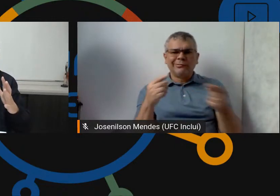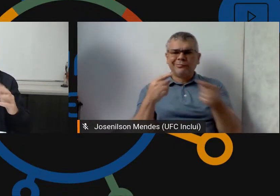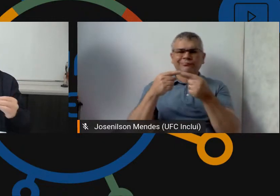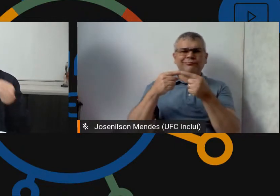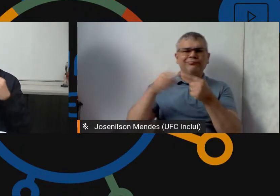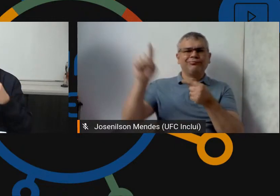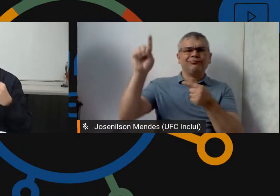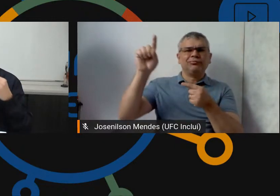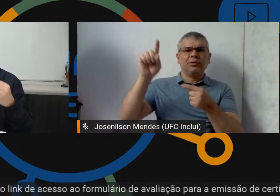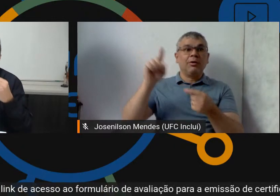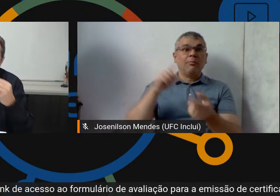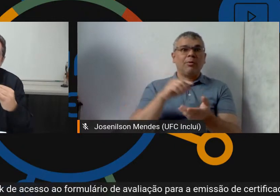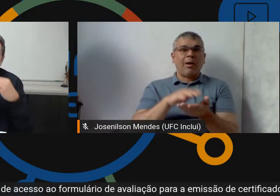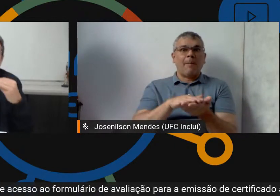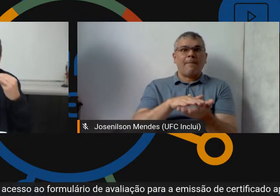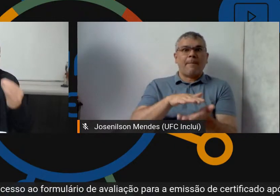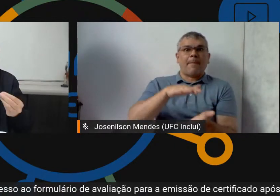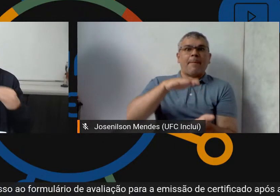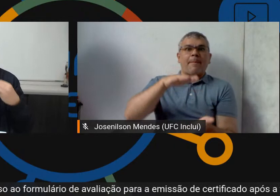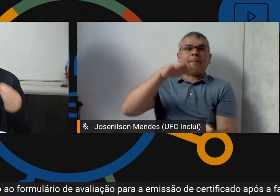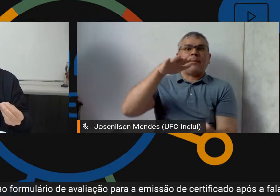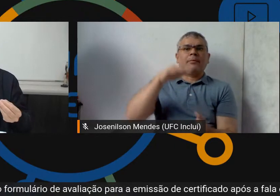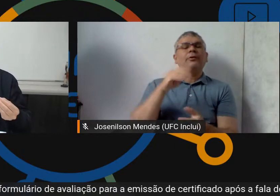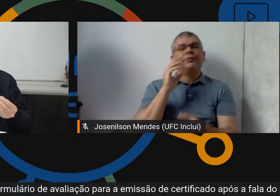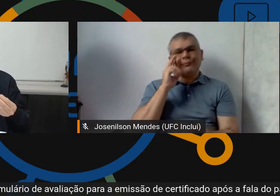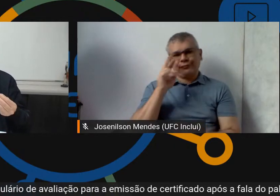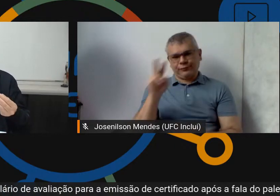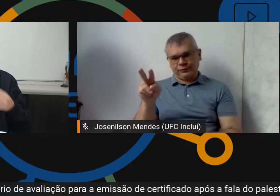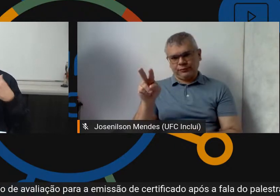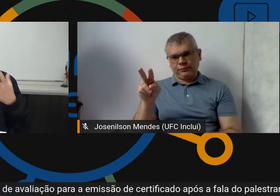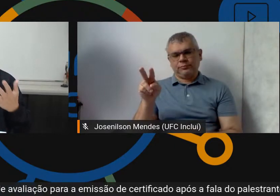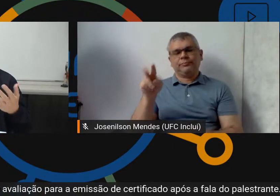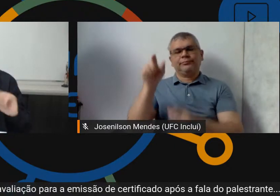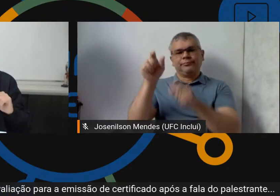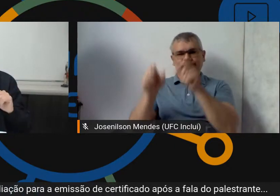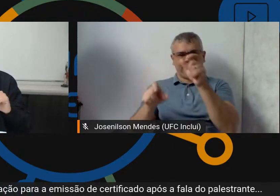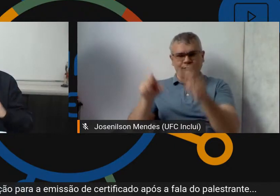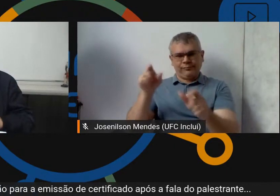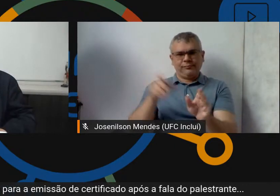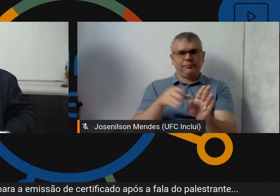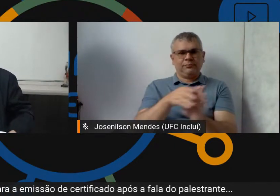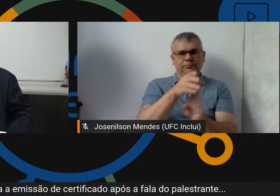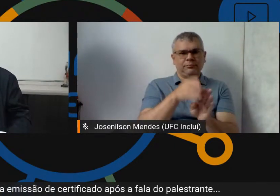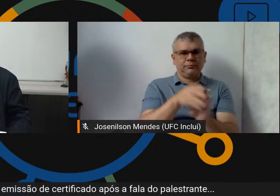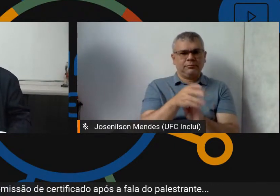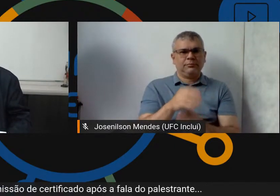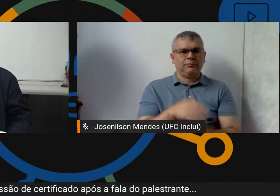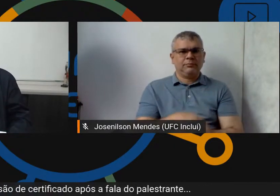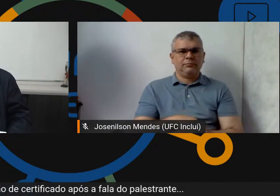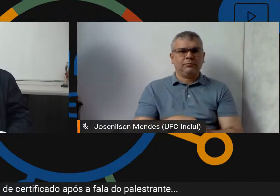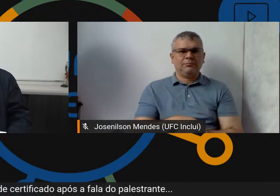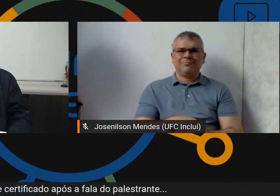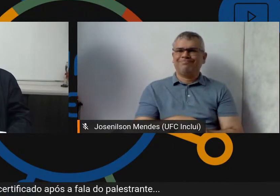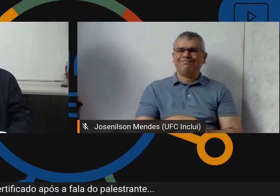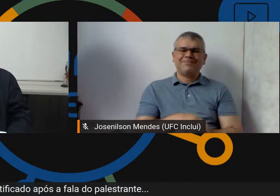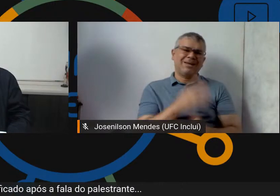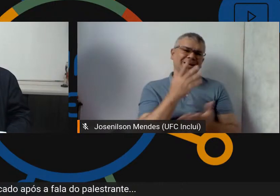fazer volume. Eu vejo professores, orientadores, orientadoras, falando para o aluno, mas a introdução está